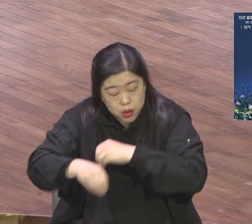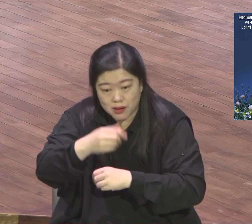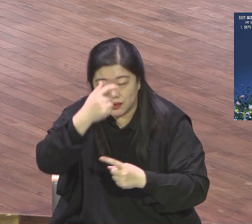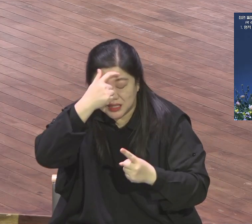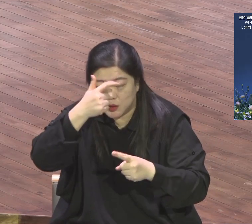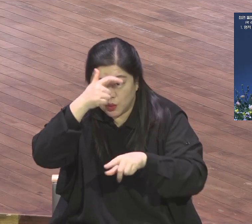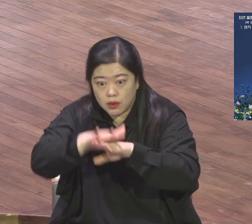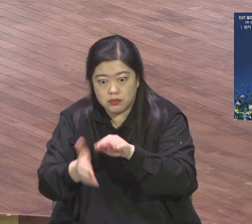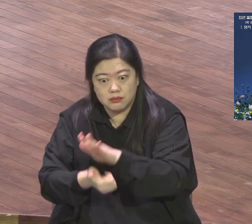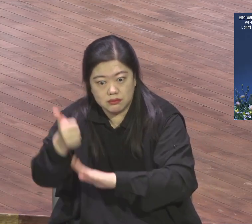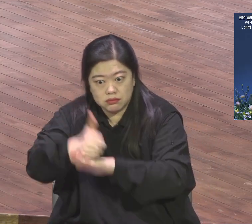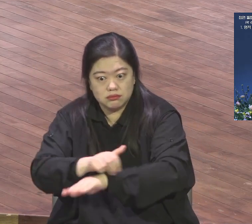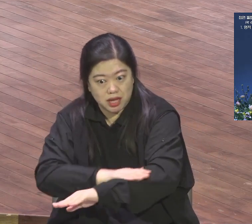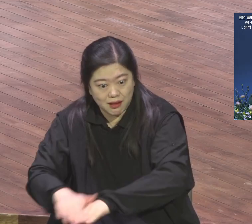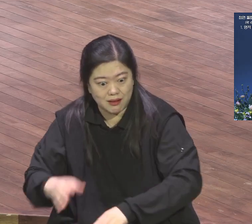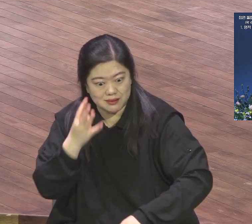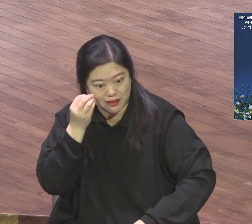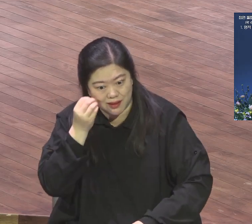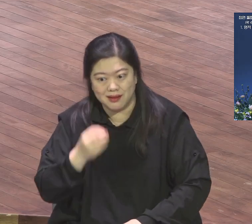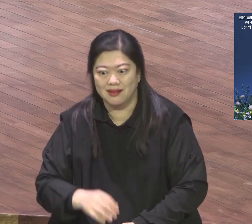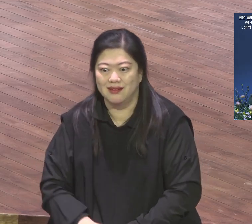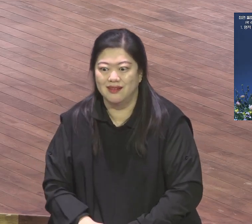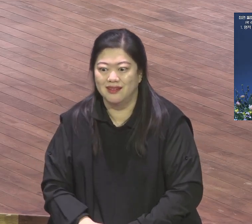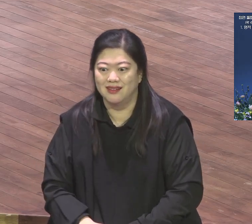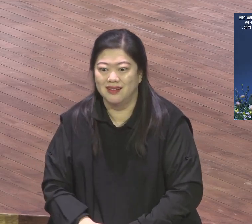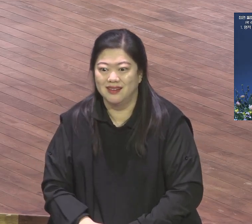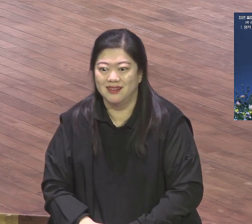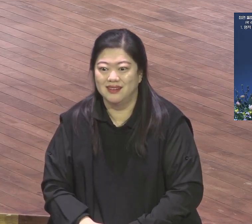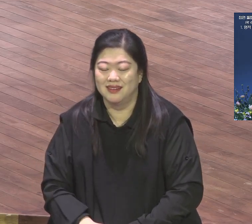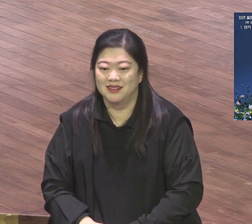다 성숙할 수 있도록 하나님의 통로예요.